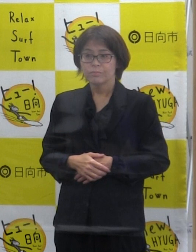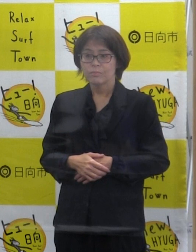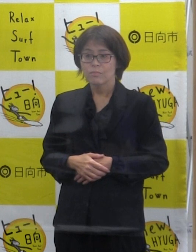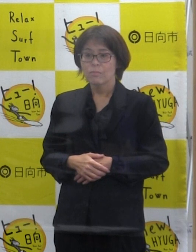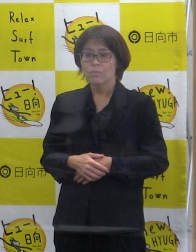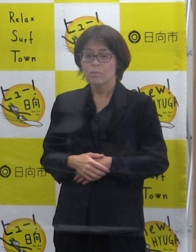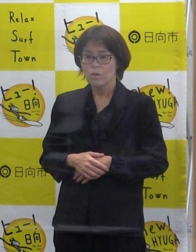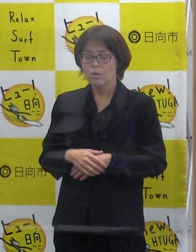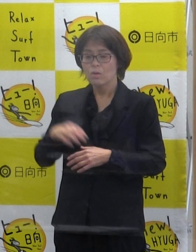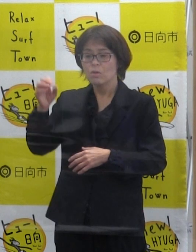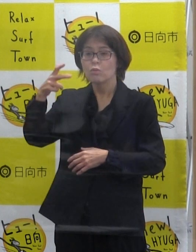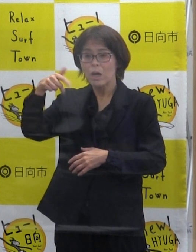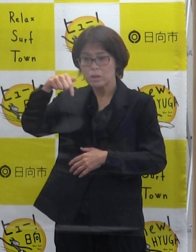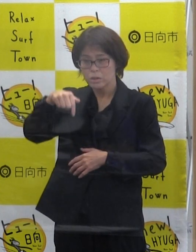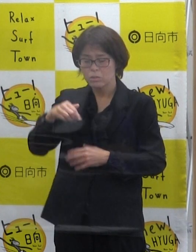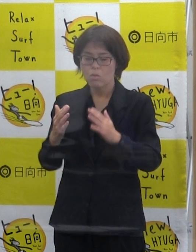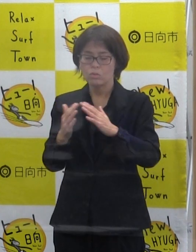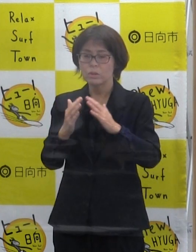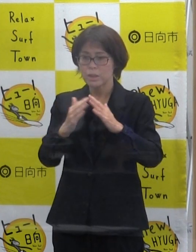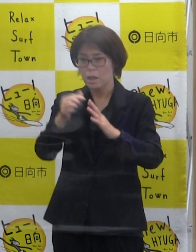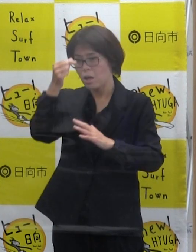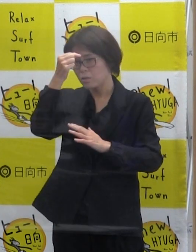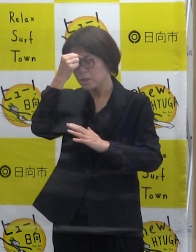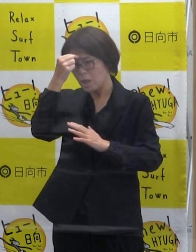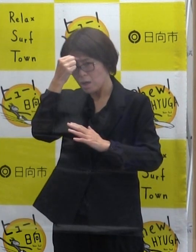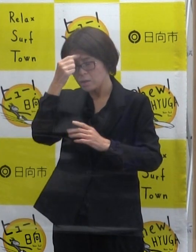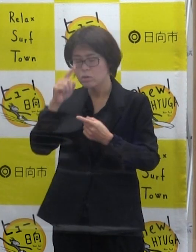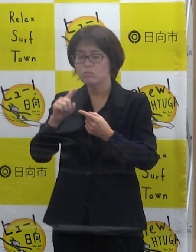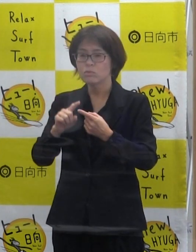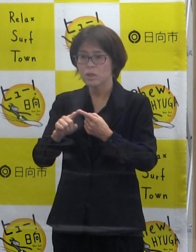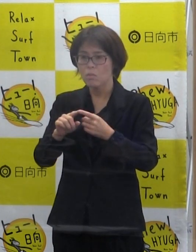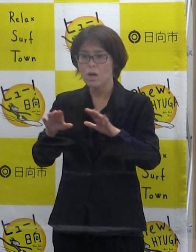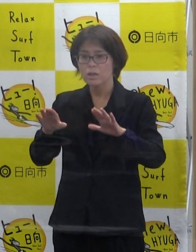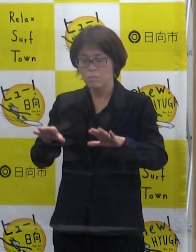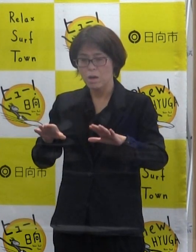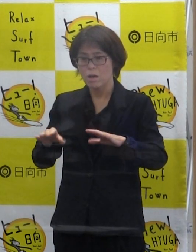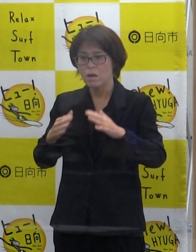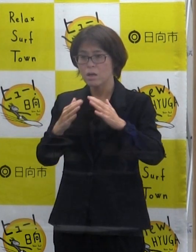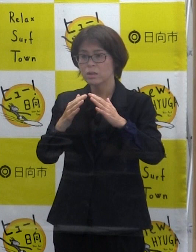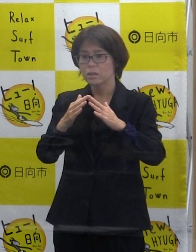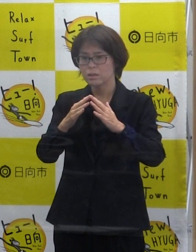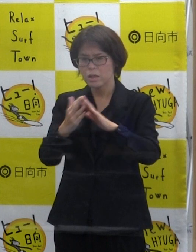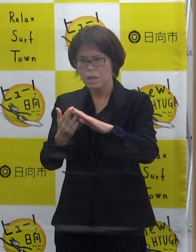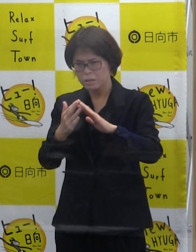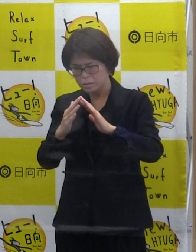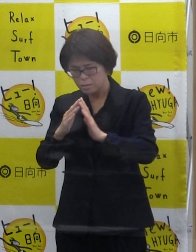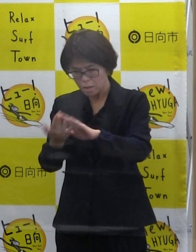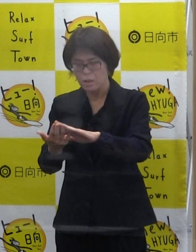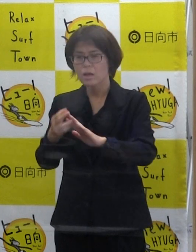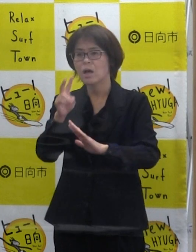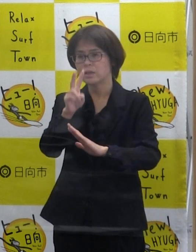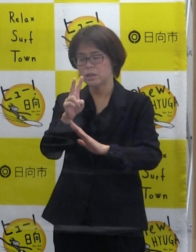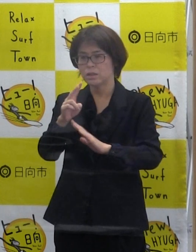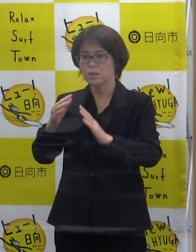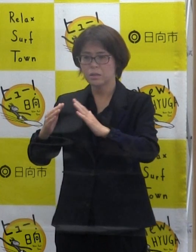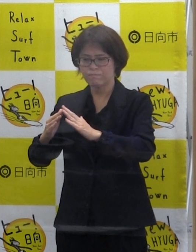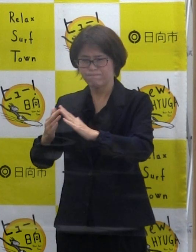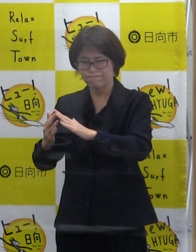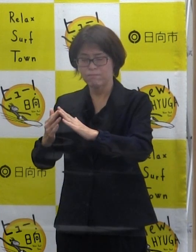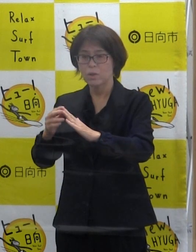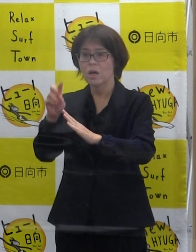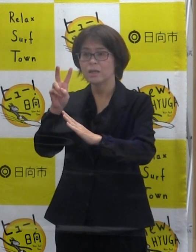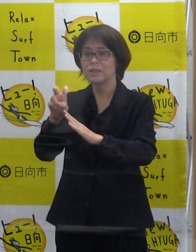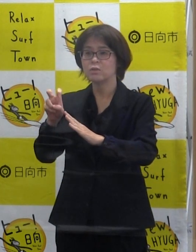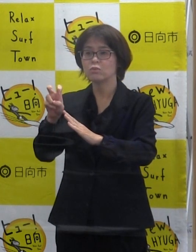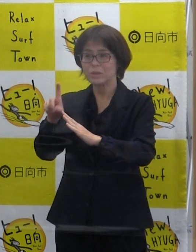本市の住宅等への被害につきましては現在全壊が2件一部損壊が